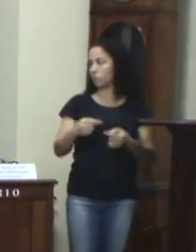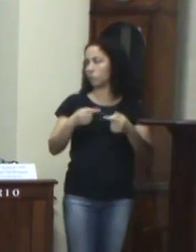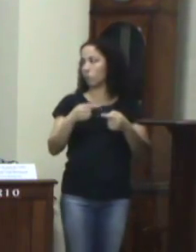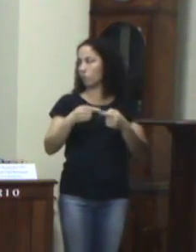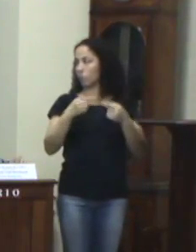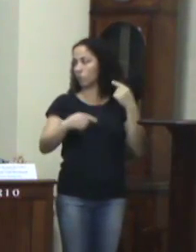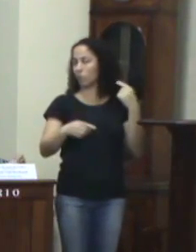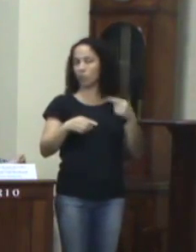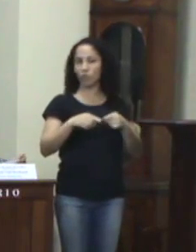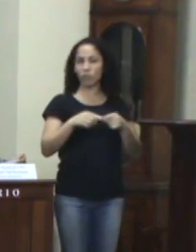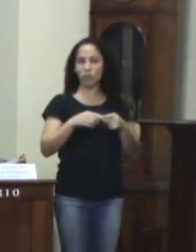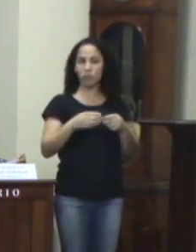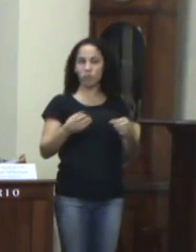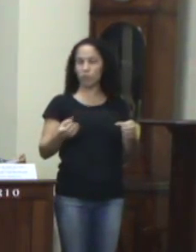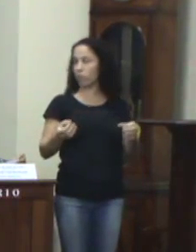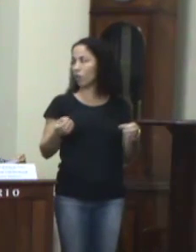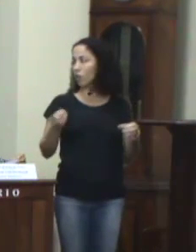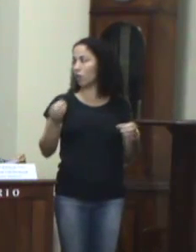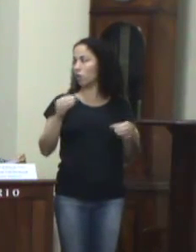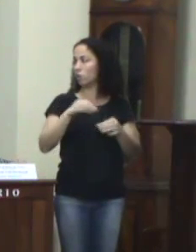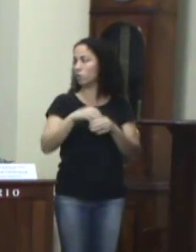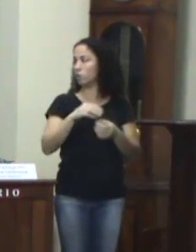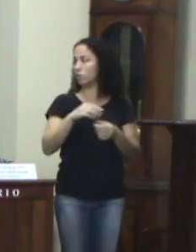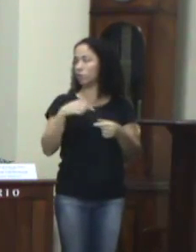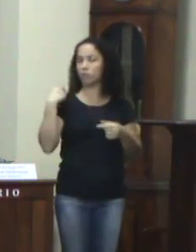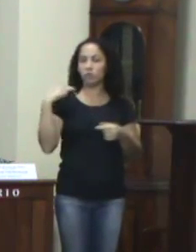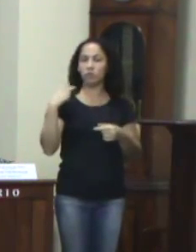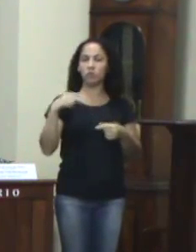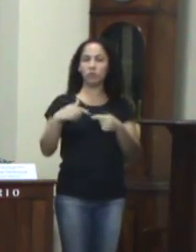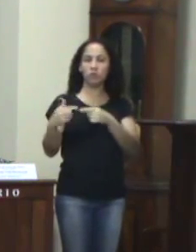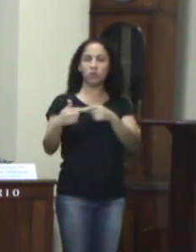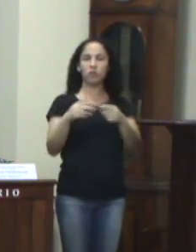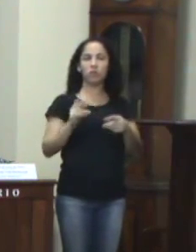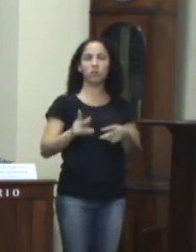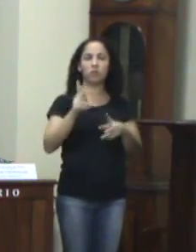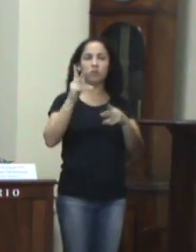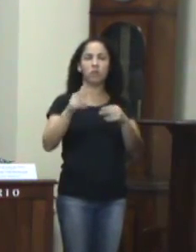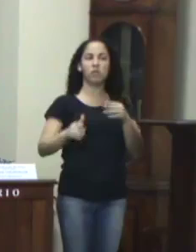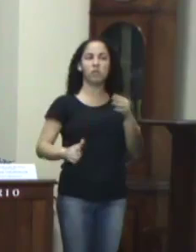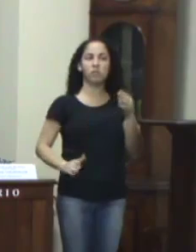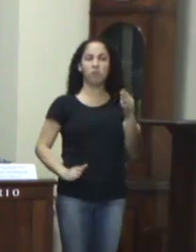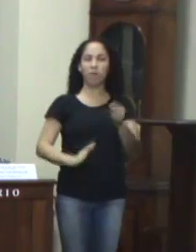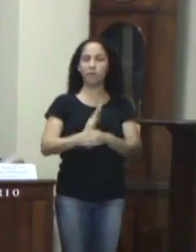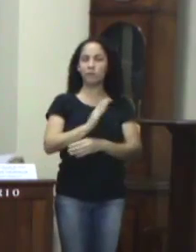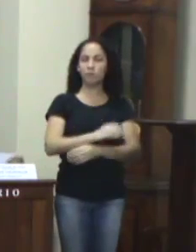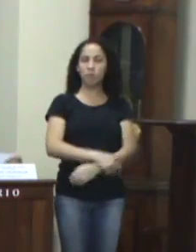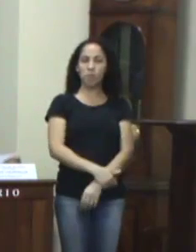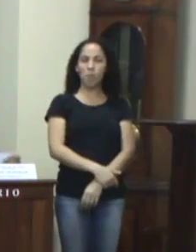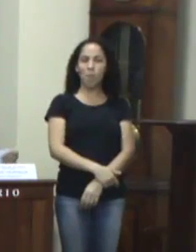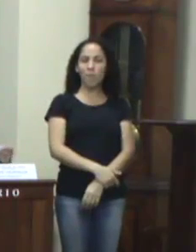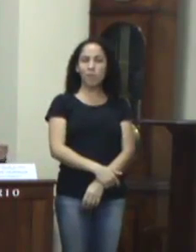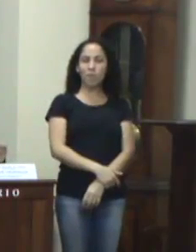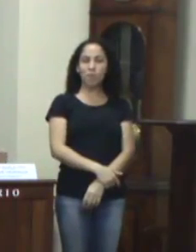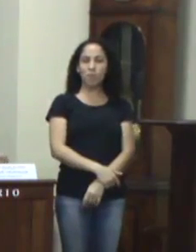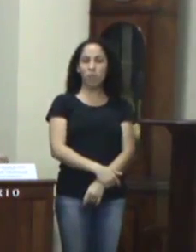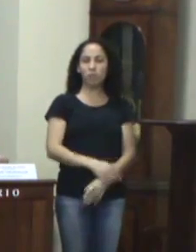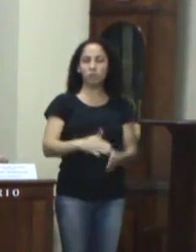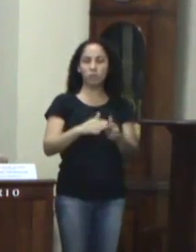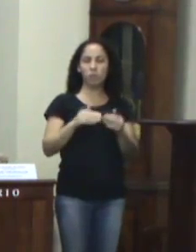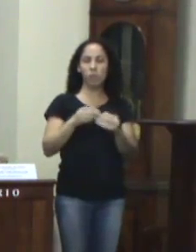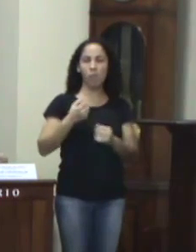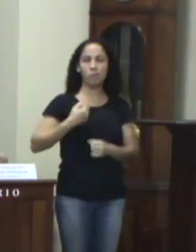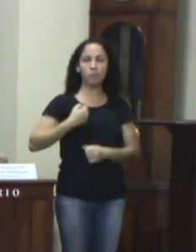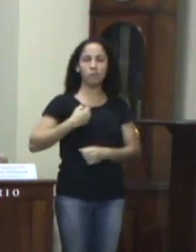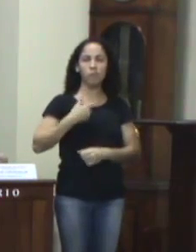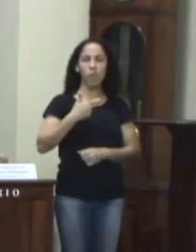Em discussão, coloco em votação, vereador de concordo que mais a questão. Aprovado. Requerimento